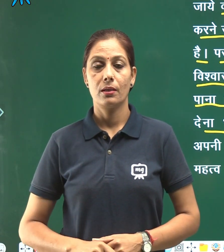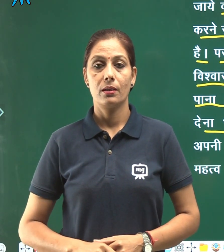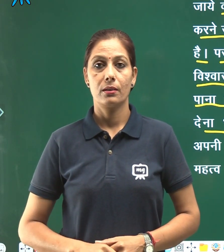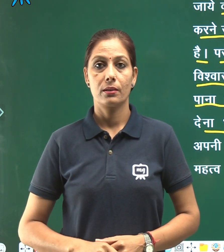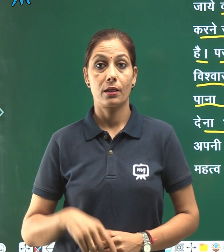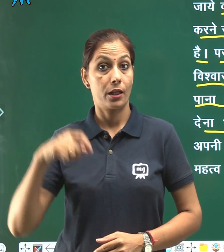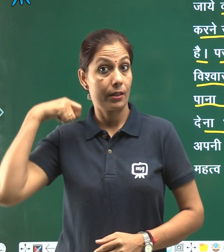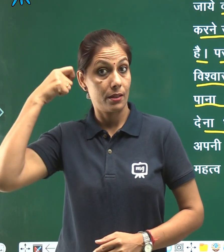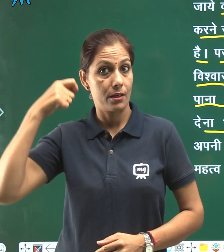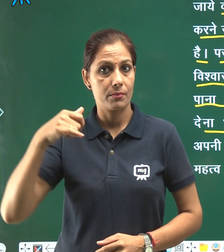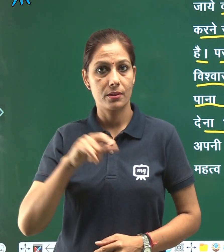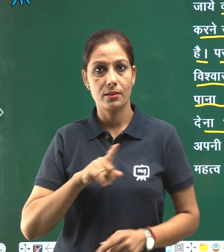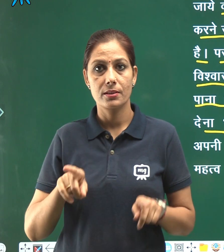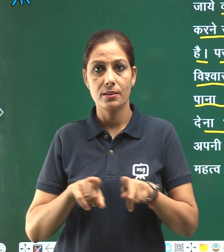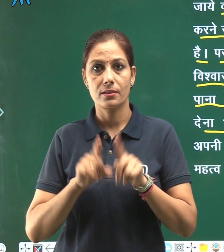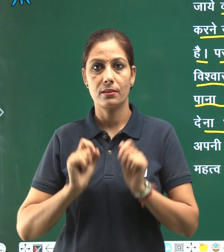धार्मिक थी।